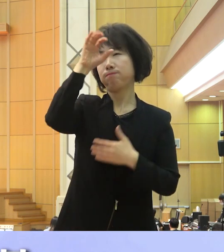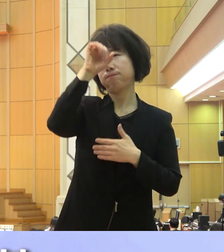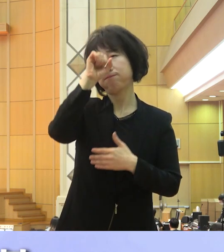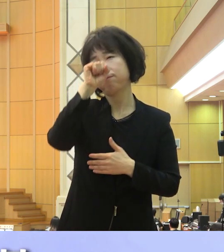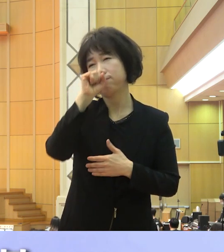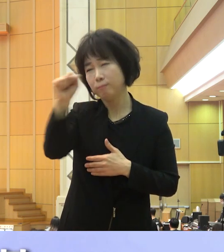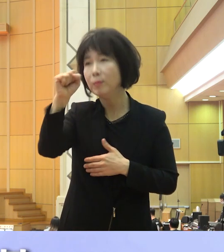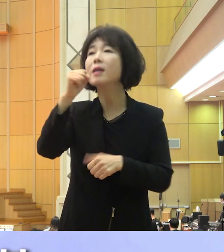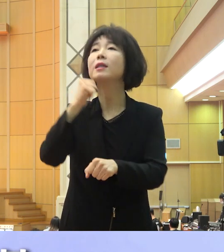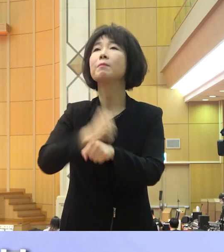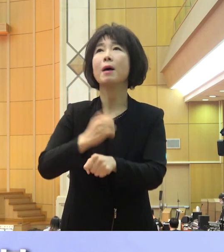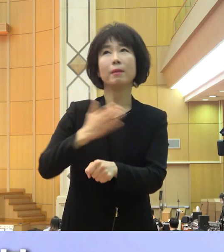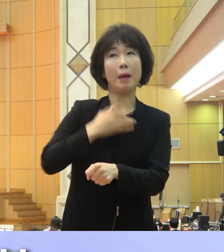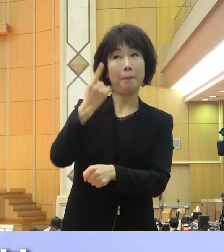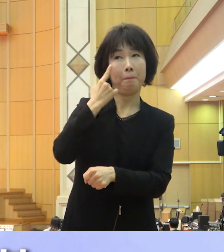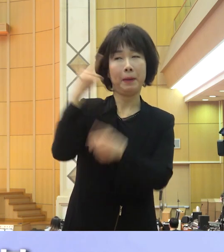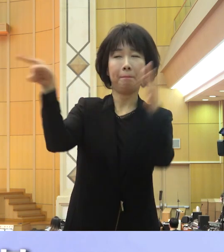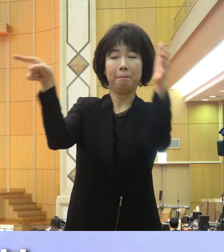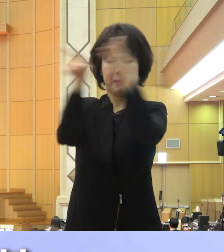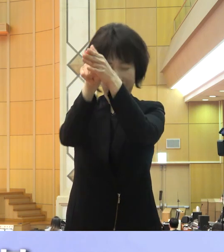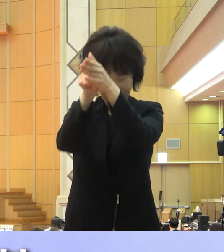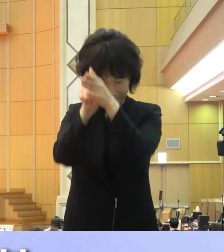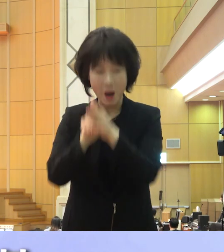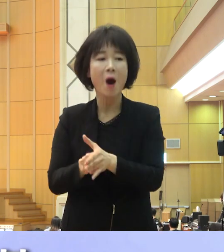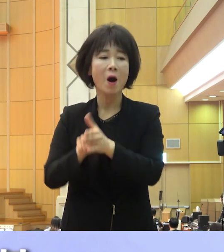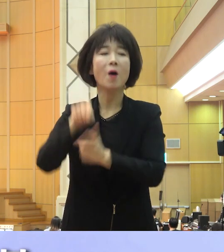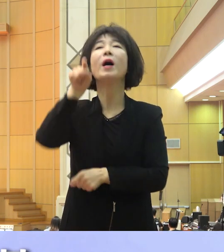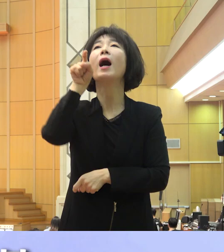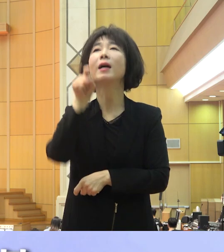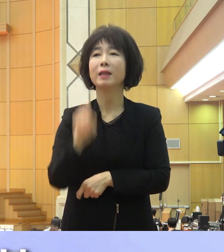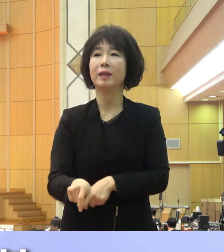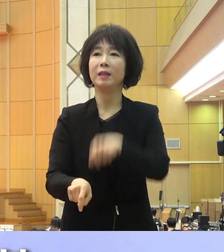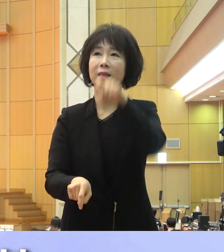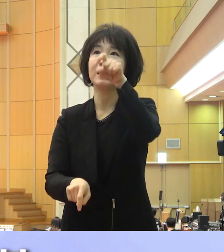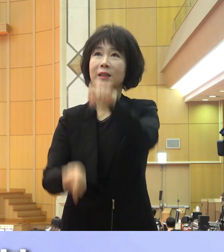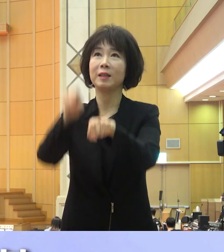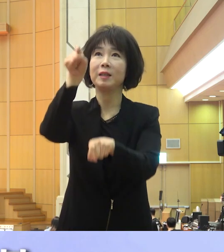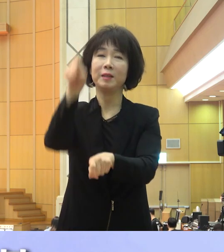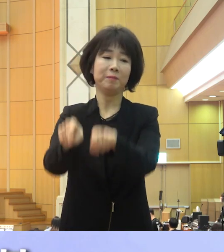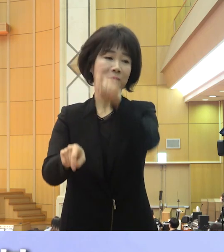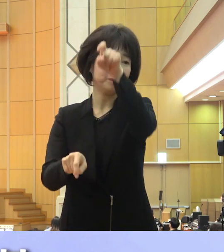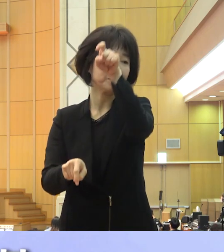주님의 선하심 나 믿으며 가리.